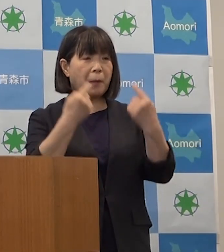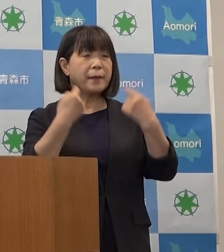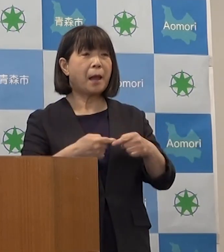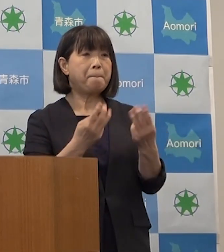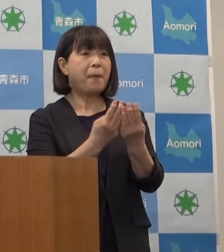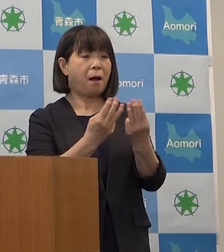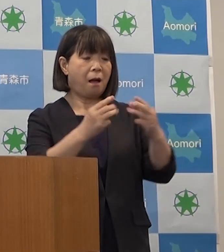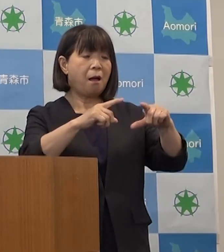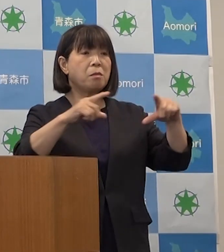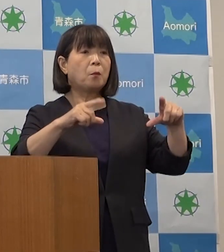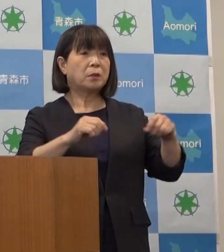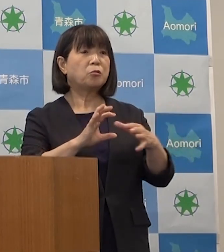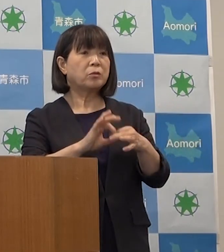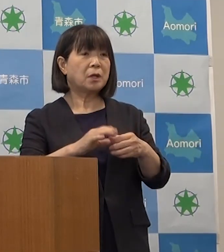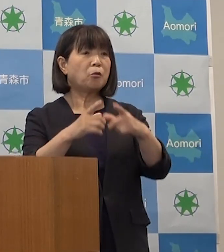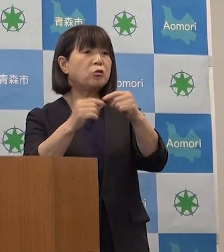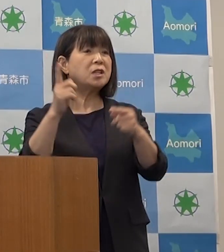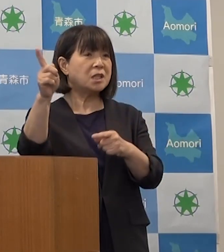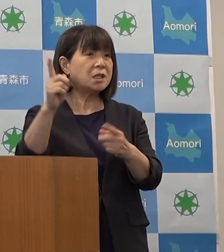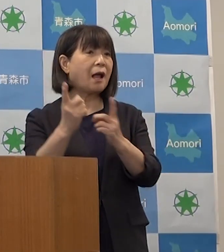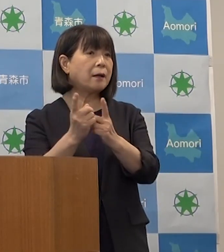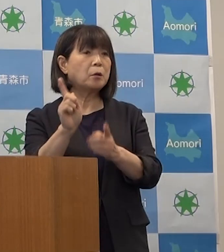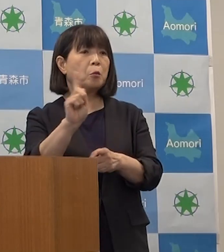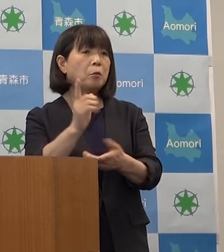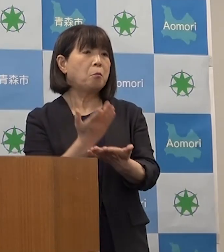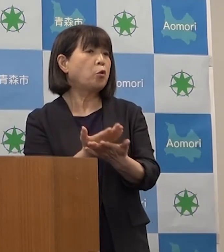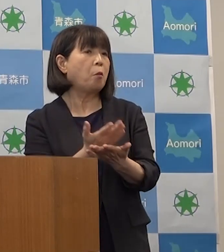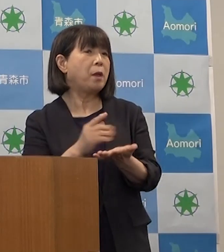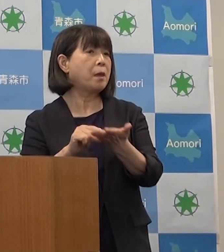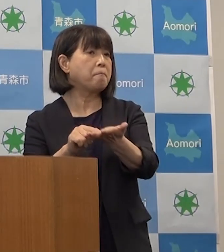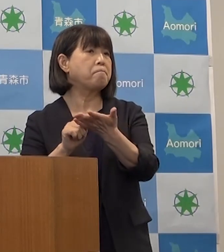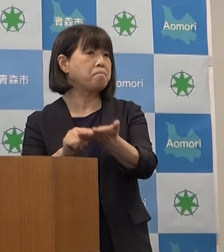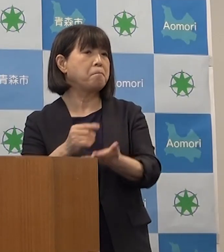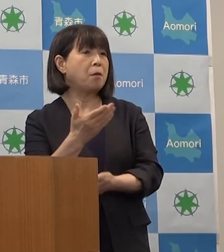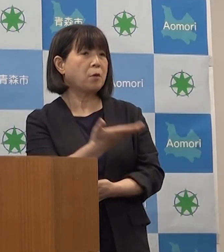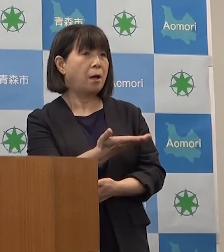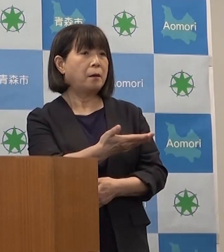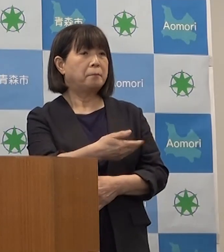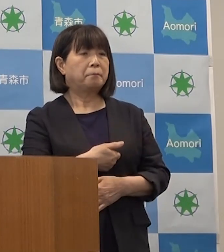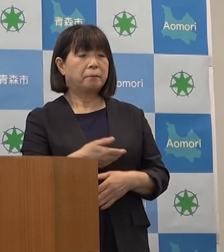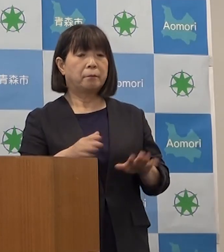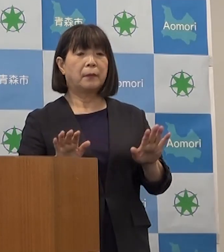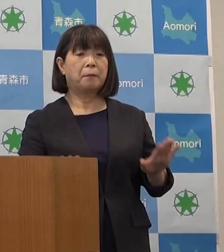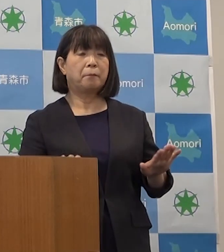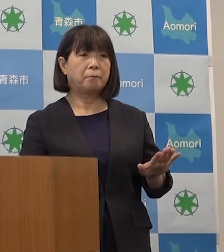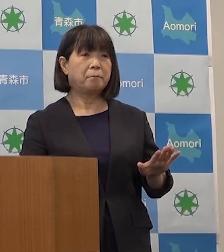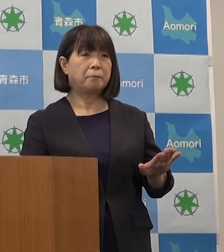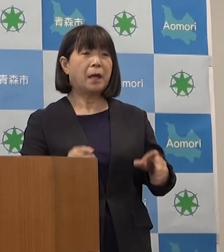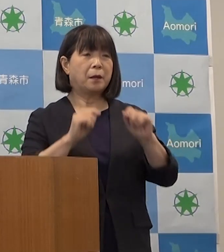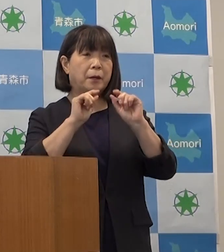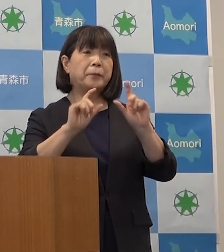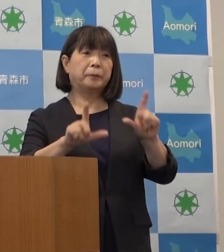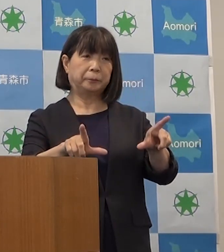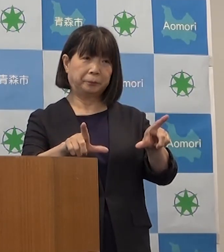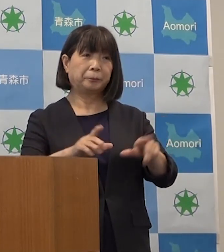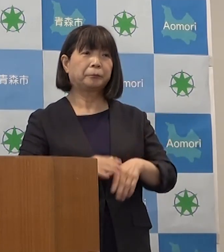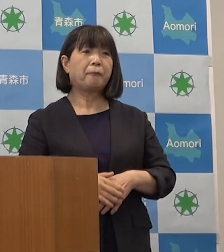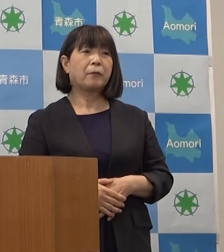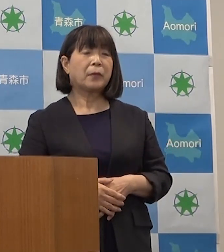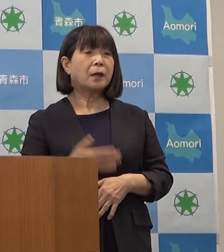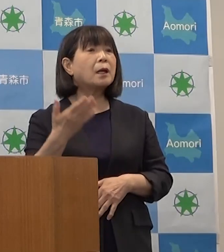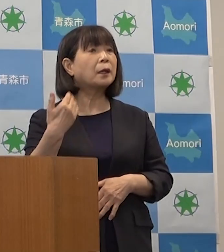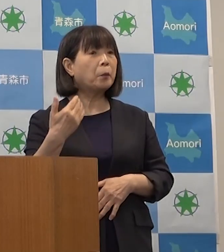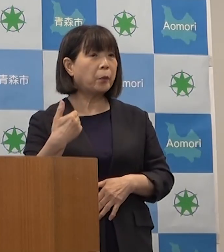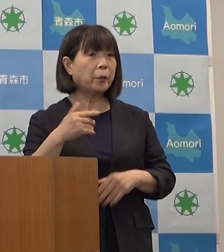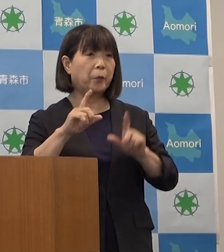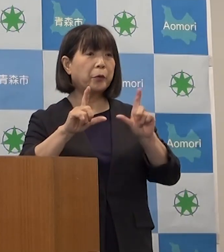ね、国に対してどういうことを求めたいでしょうか。今回の問題を受けて、 はい、その先ほ